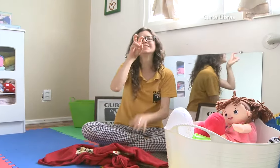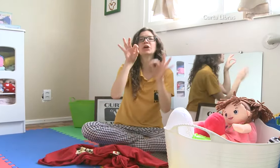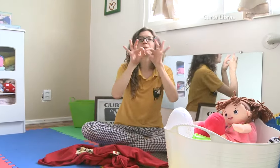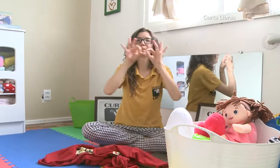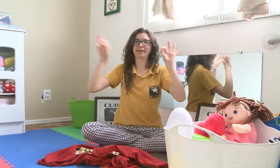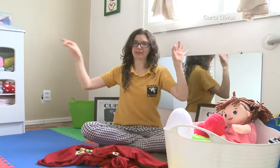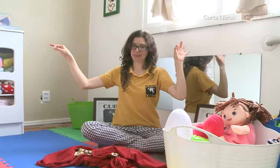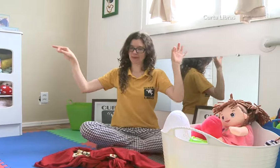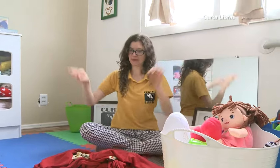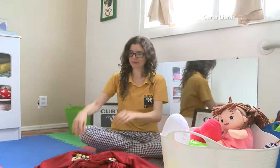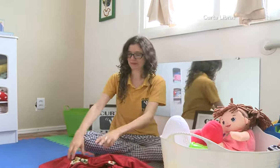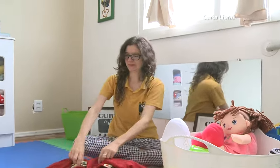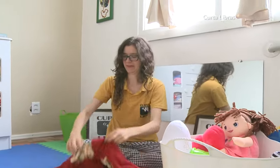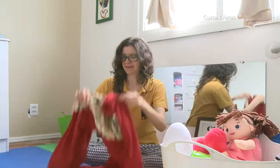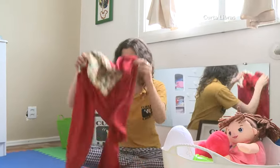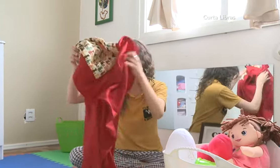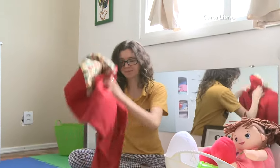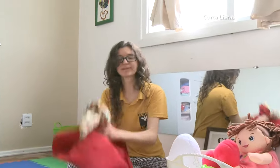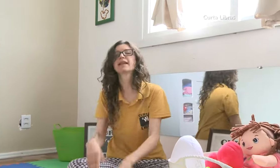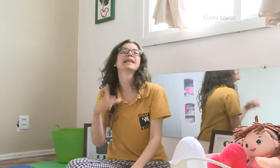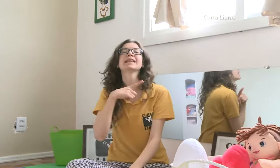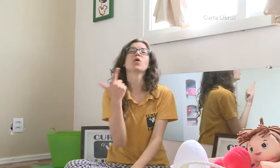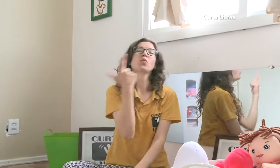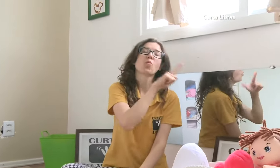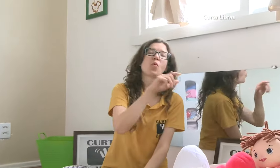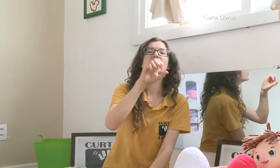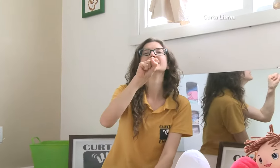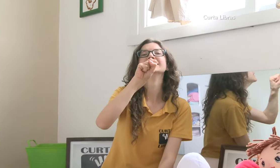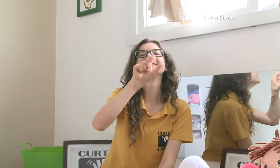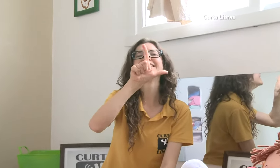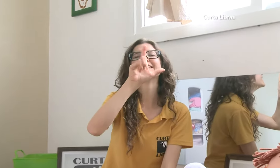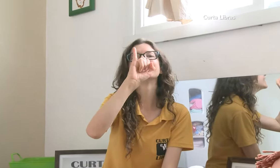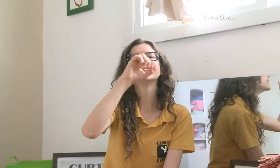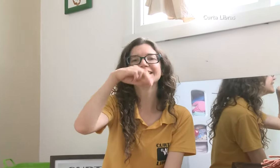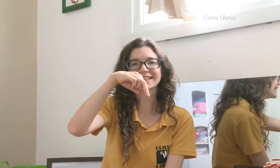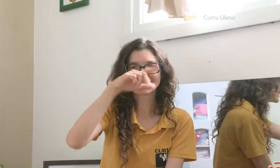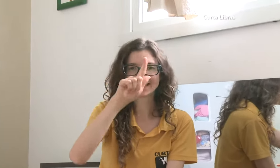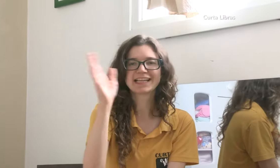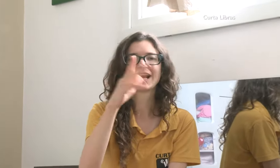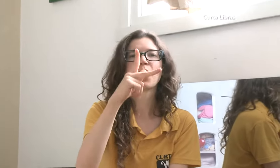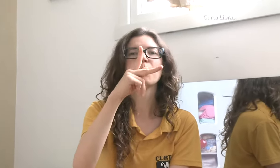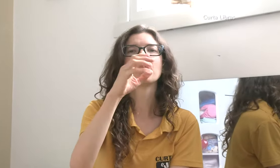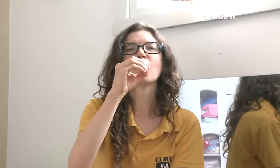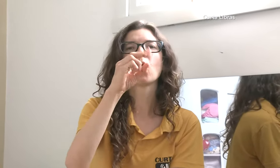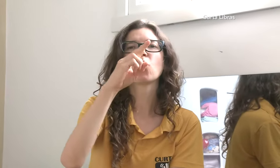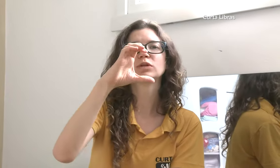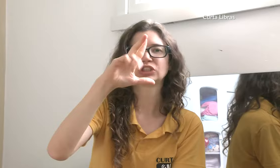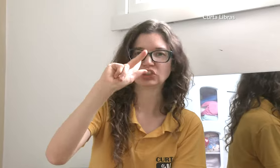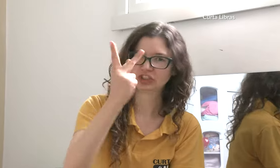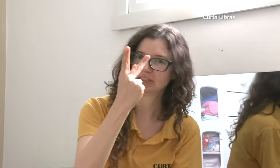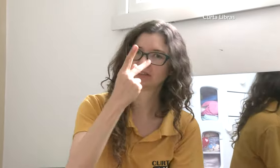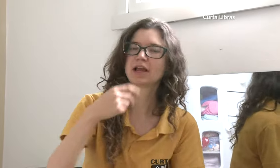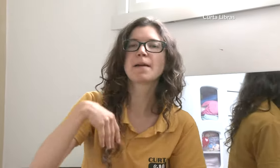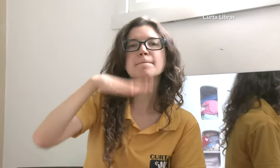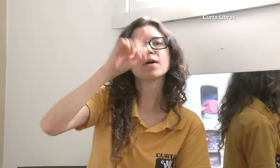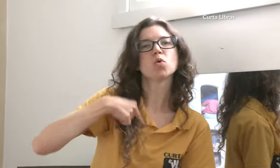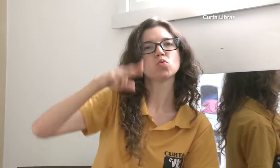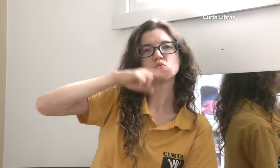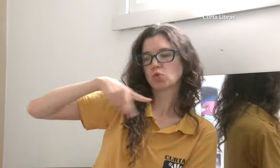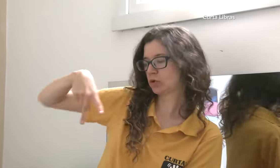Ele mede 5 metros. Tem outro tipo também, que é o pouch sling, que é usado com o bebê de lado